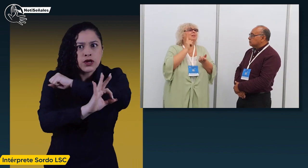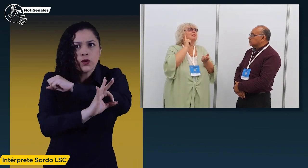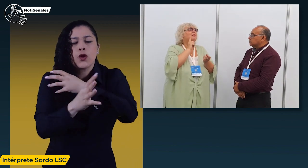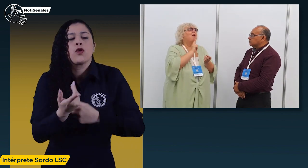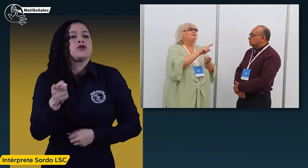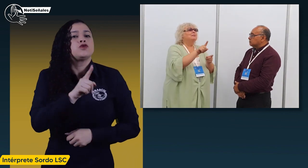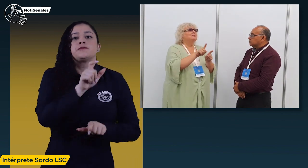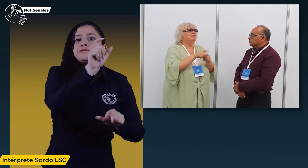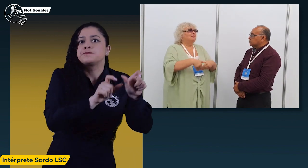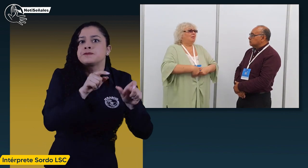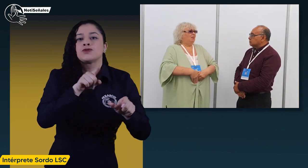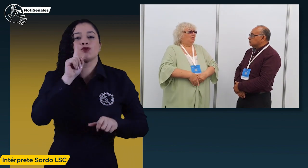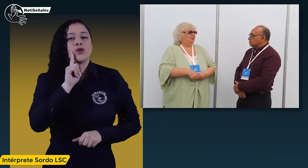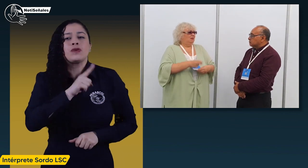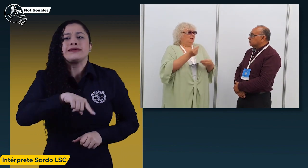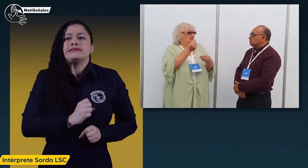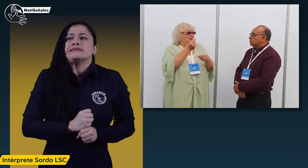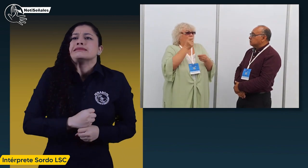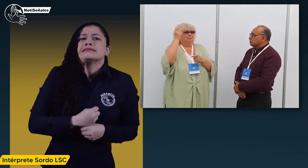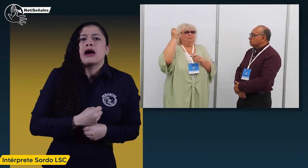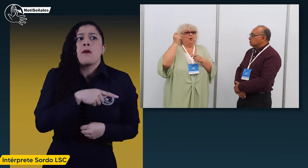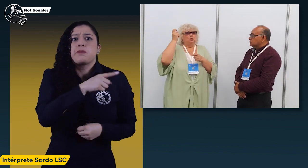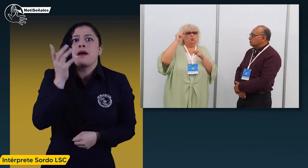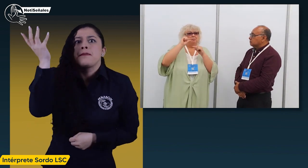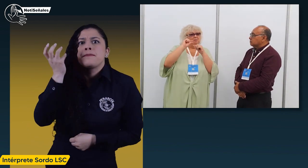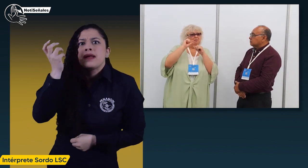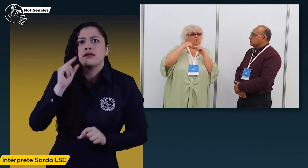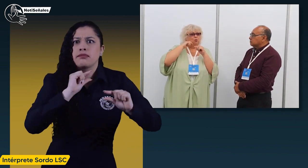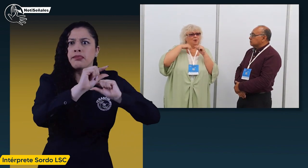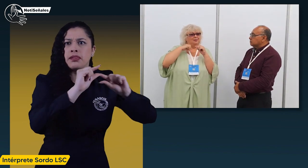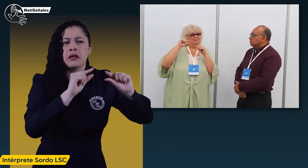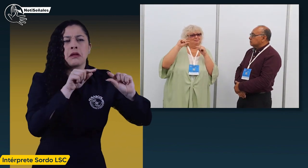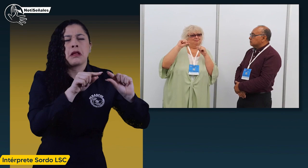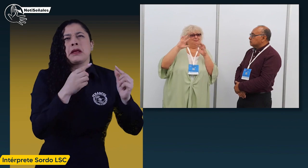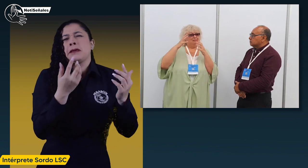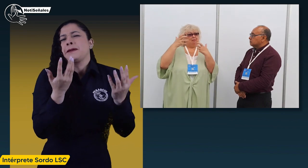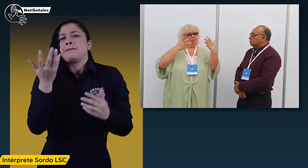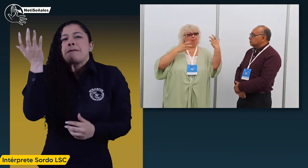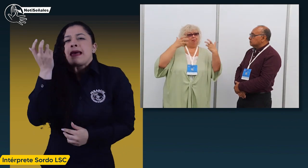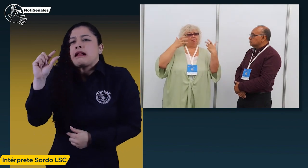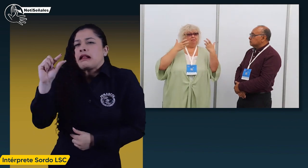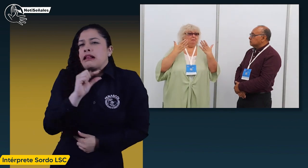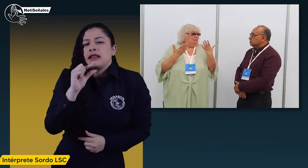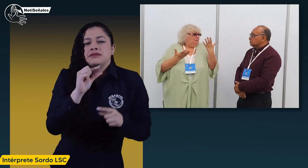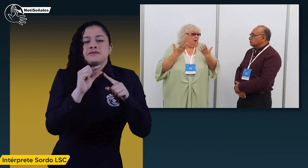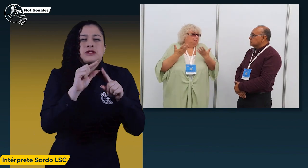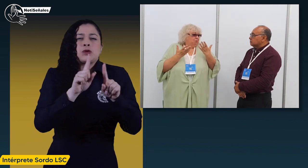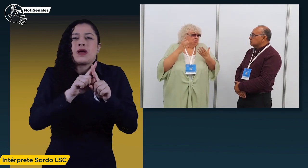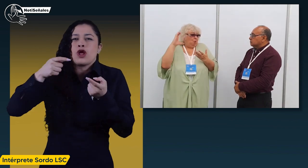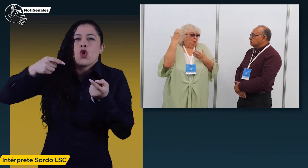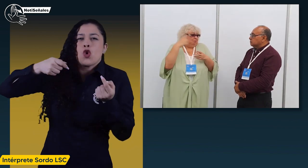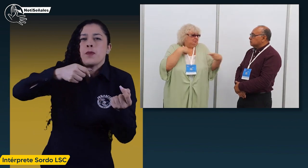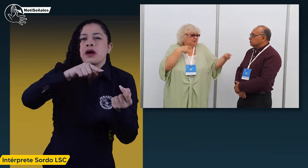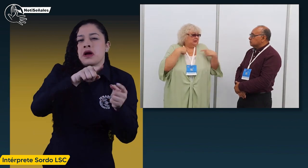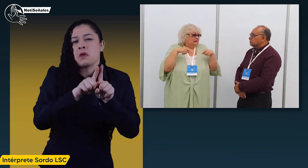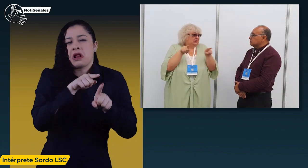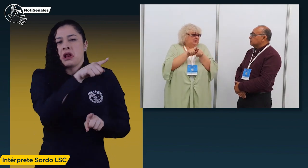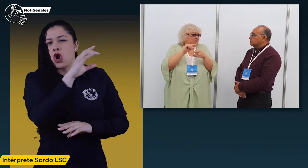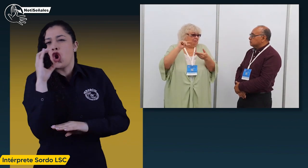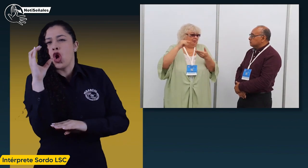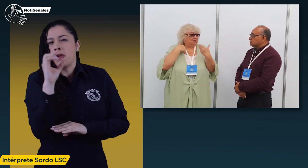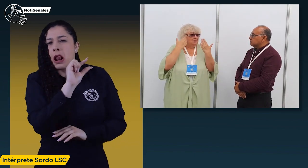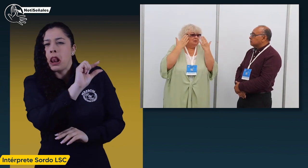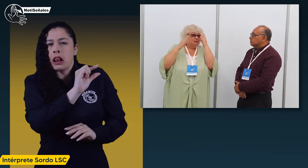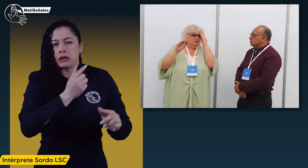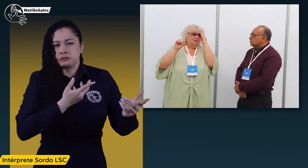psicología Hay personas sordas con hambre porque el dinero de la pensión es muy poco me refiero a un dinero mínimo que le llega a las personas